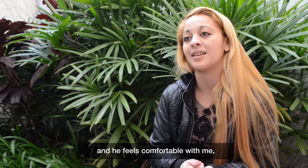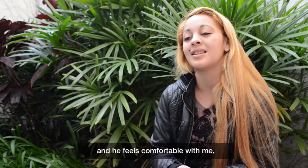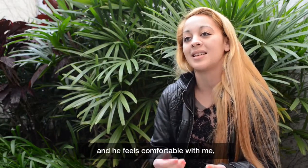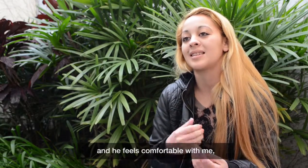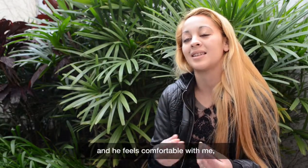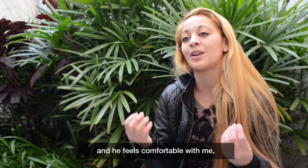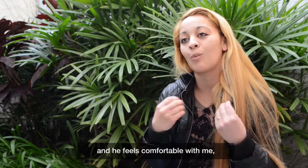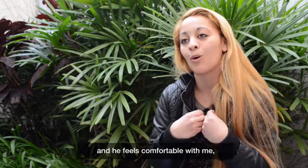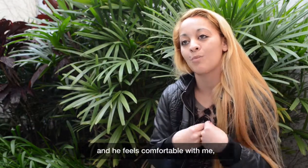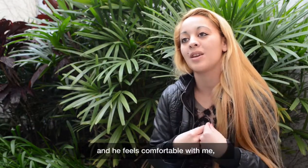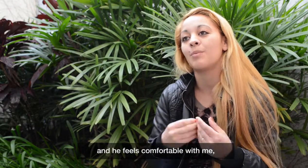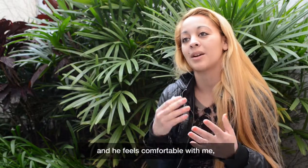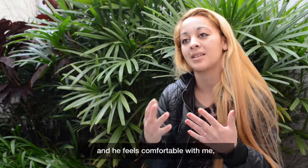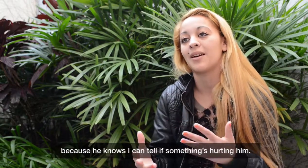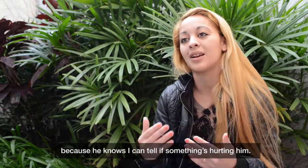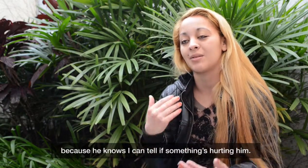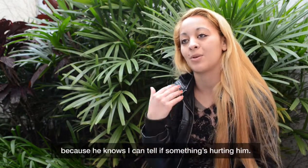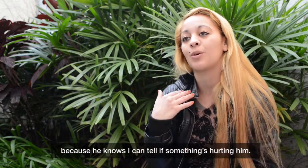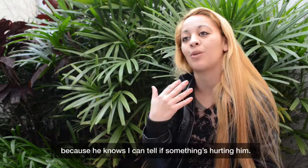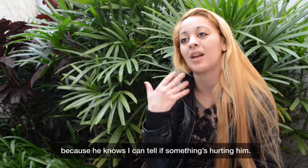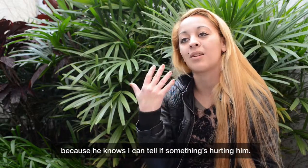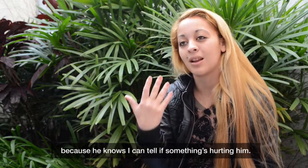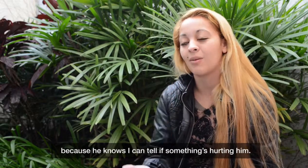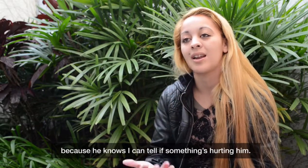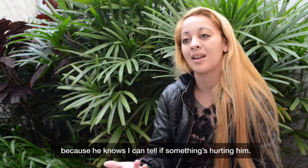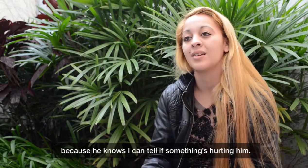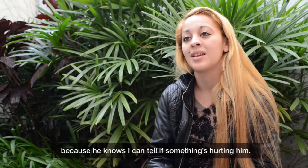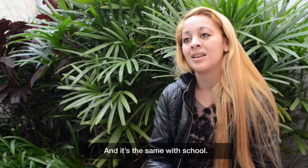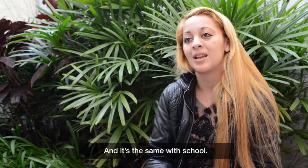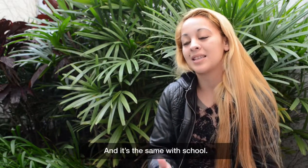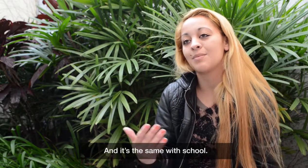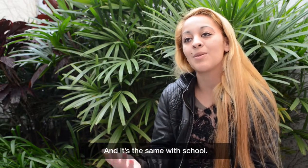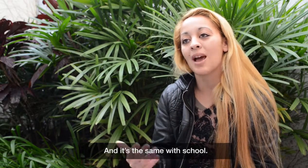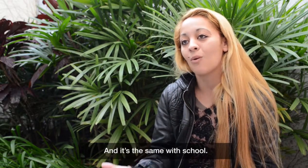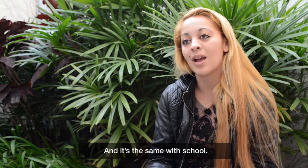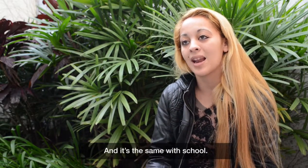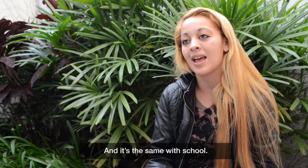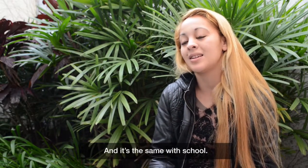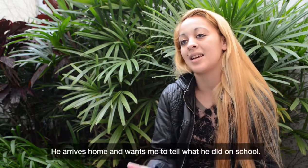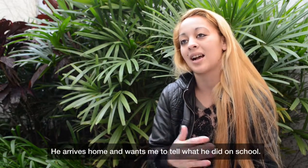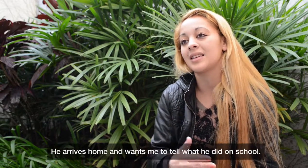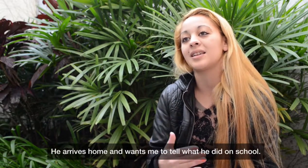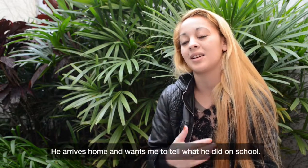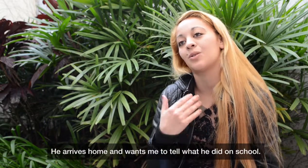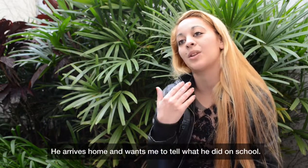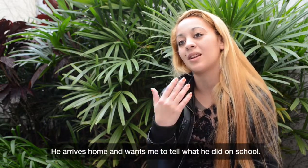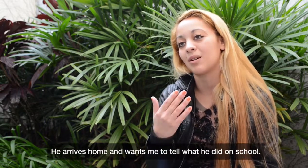él ya se siente cómodo conmigo porque sabe que yo puedo contar lo que le duele. Y así mismo en la escuela, él llega casi y quiere que yo cuente lo que